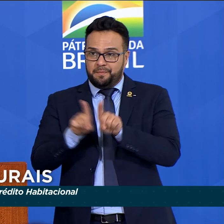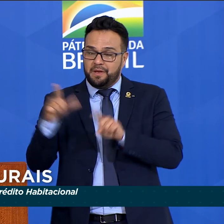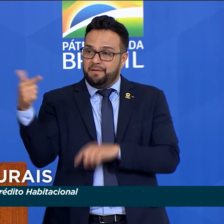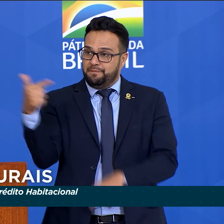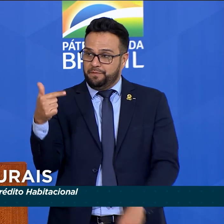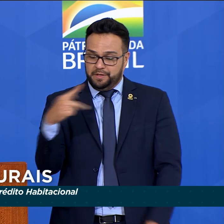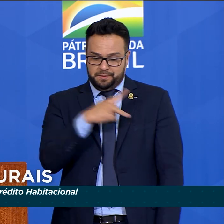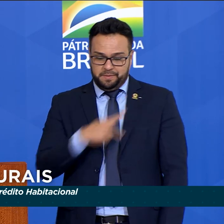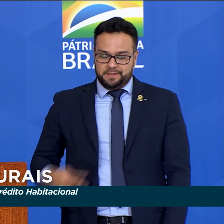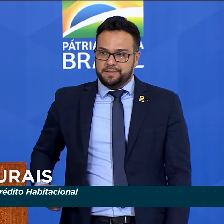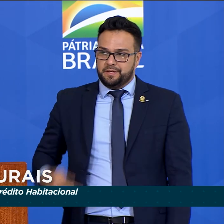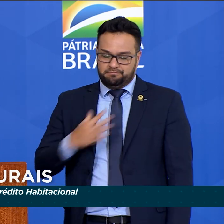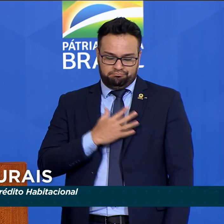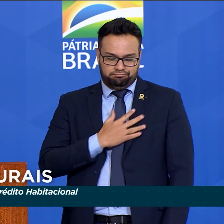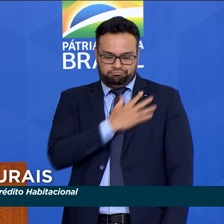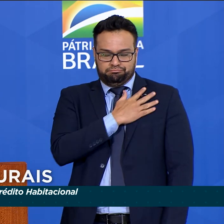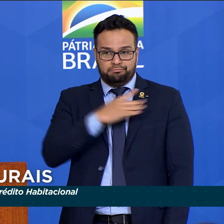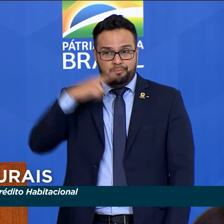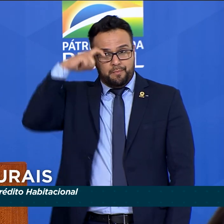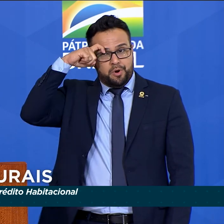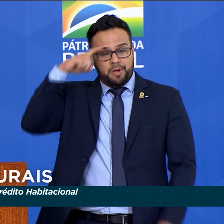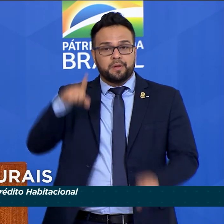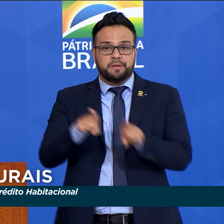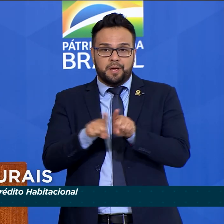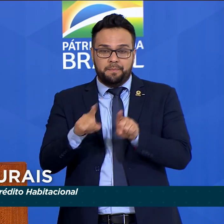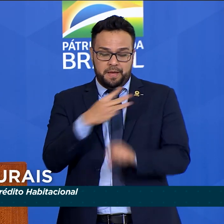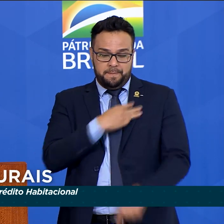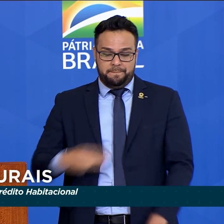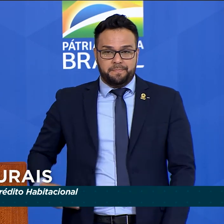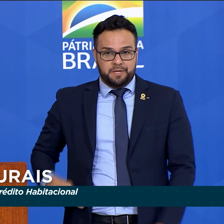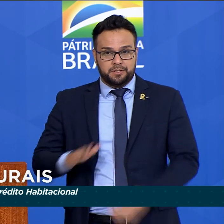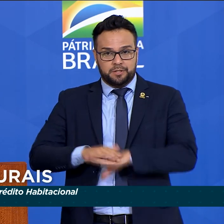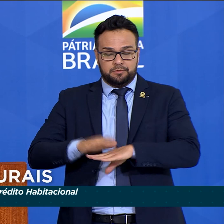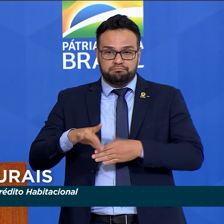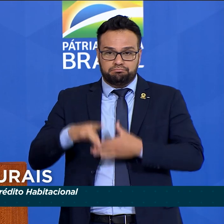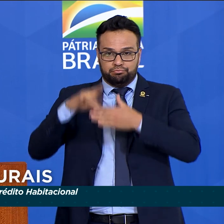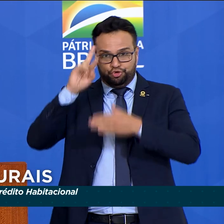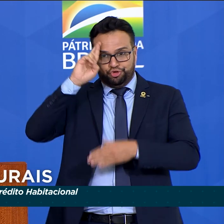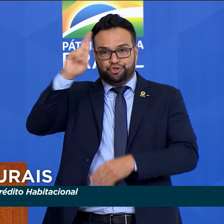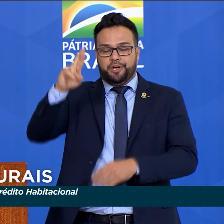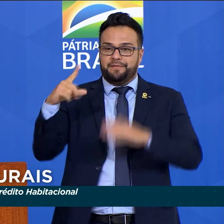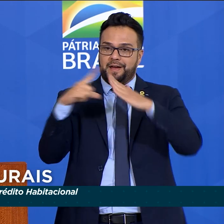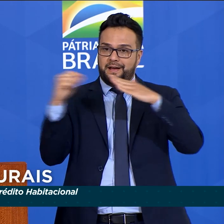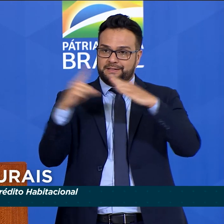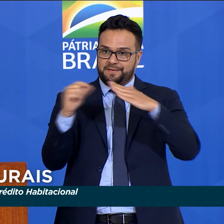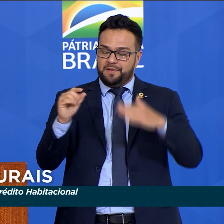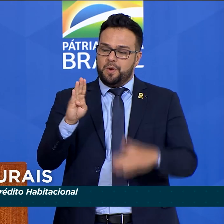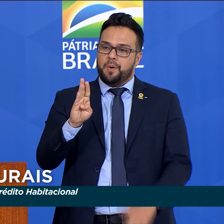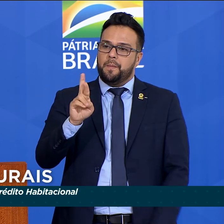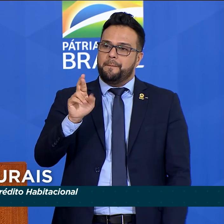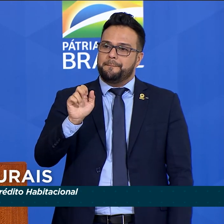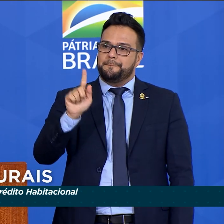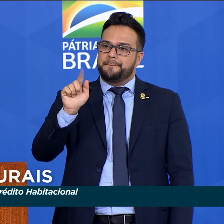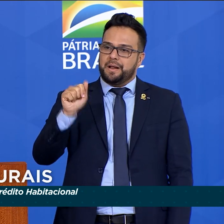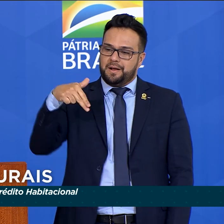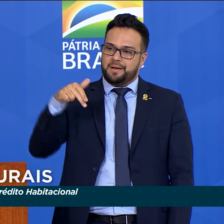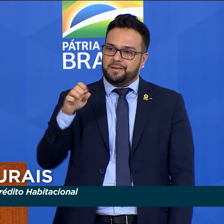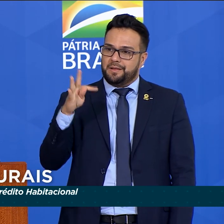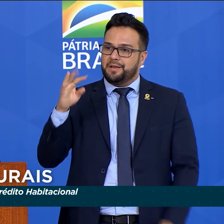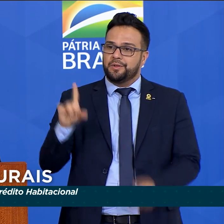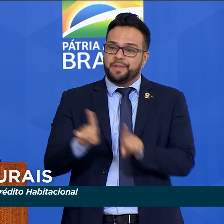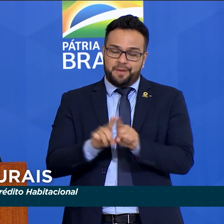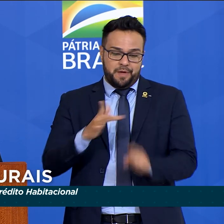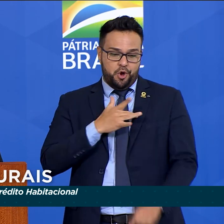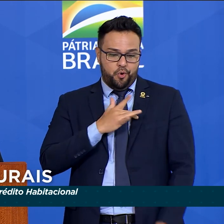vice-presidente general Milton Mourão, ministro-chefe da Casa Civil, ministro Braga Neto,